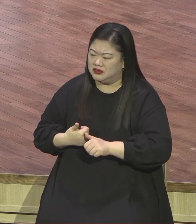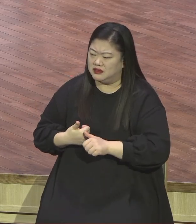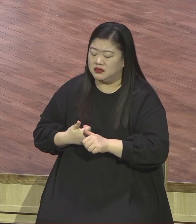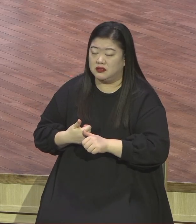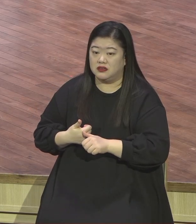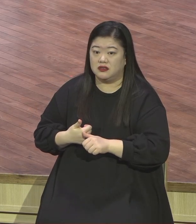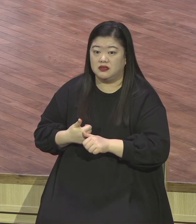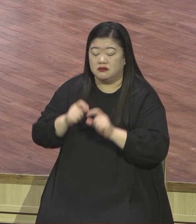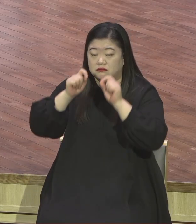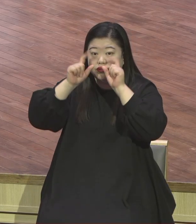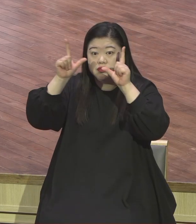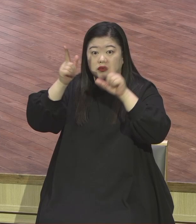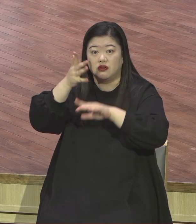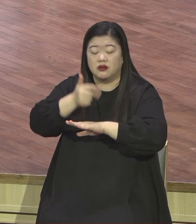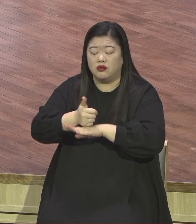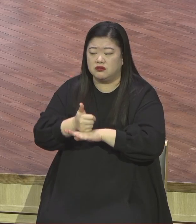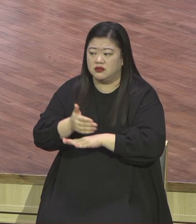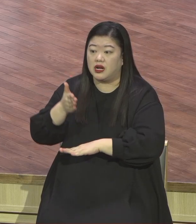감싸고 운동을 시작한 거예요